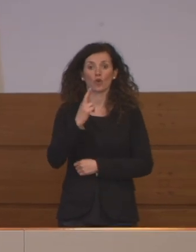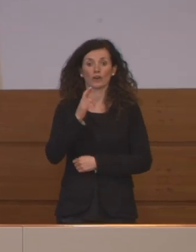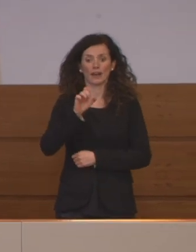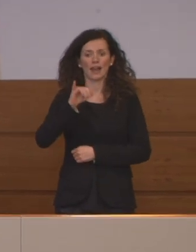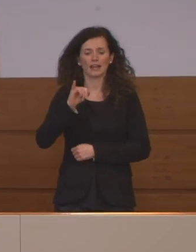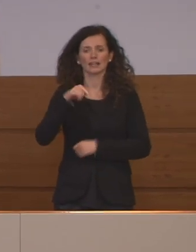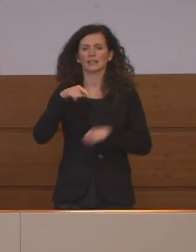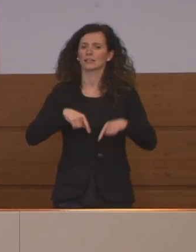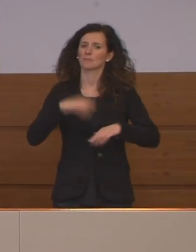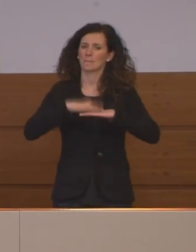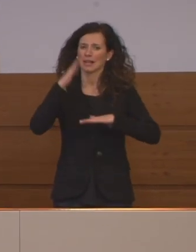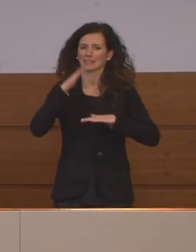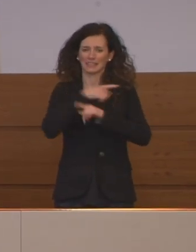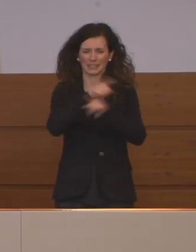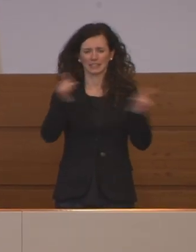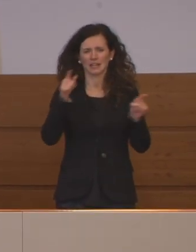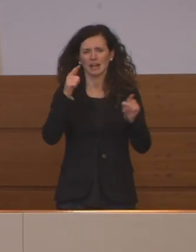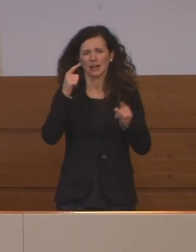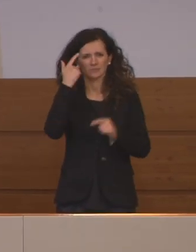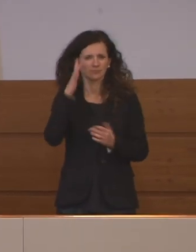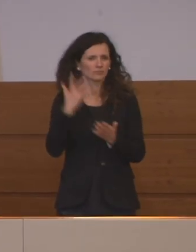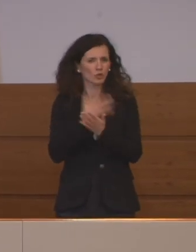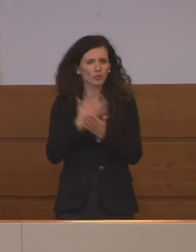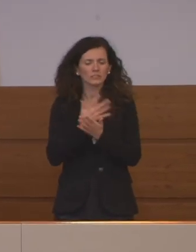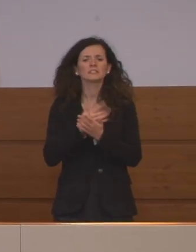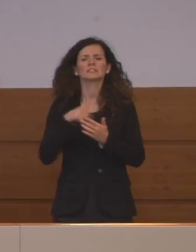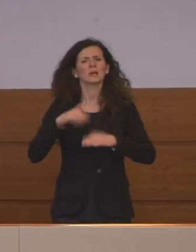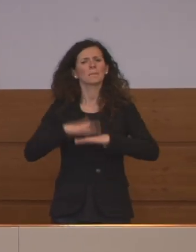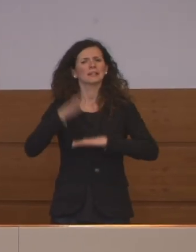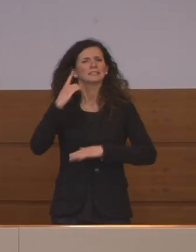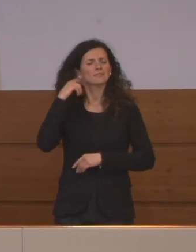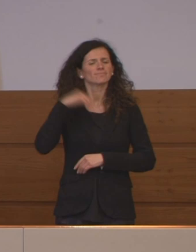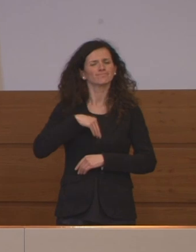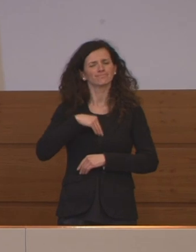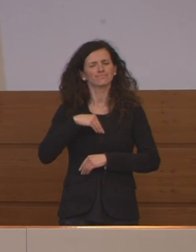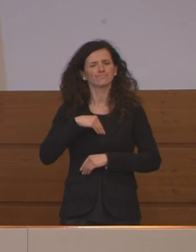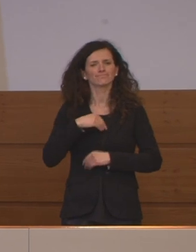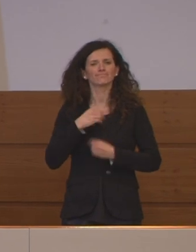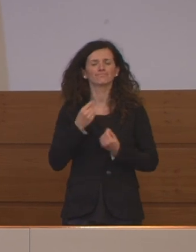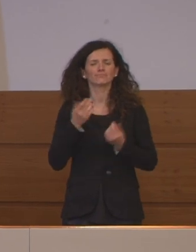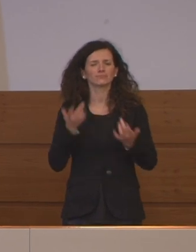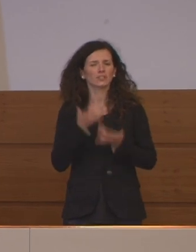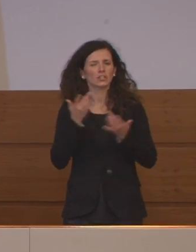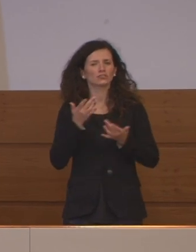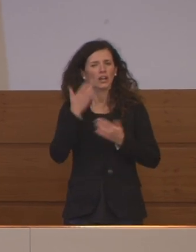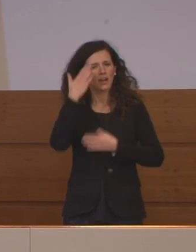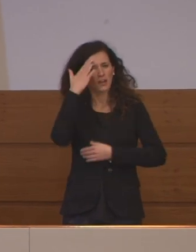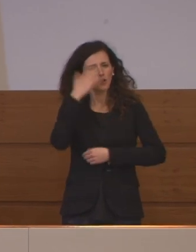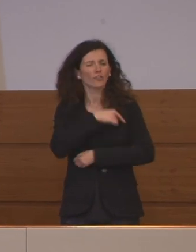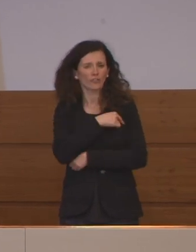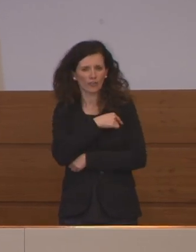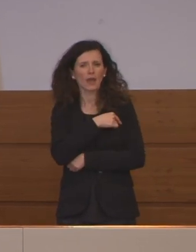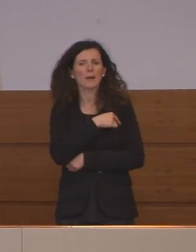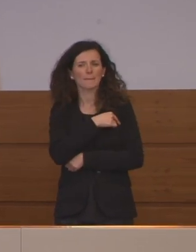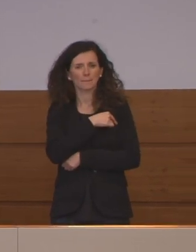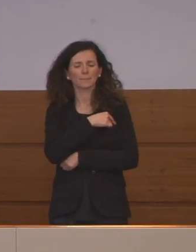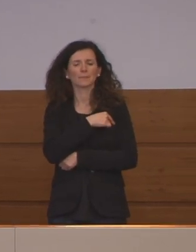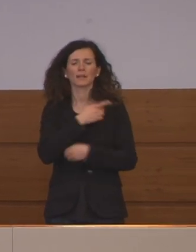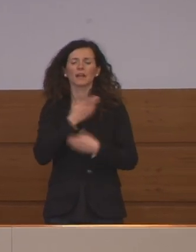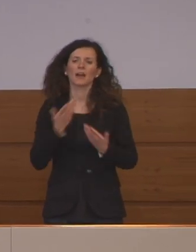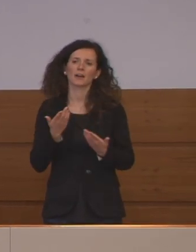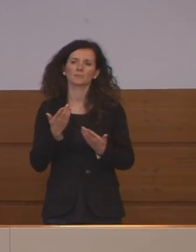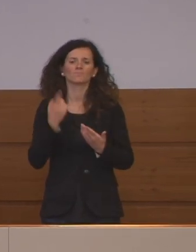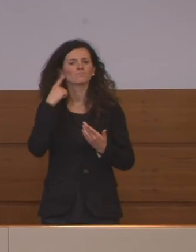accusato sintomi febbrili una leggera afonia e quindi per un